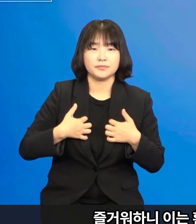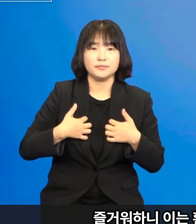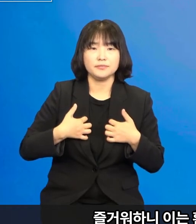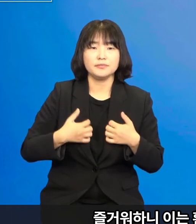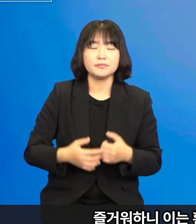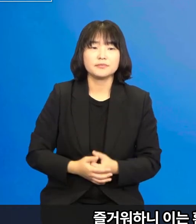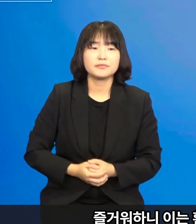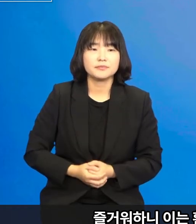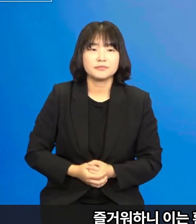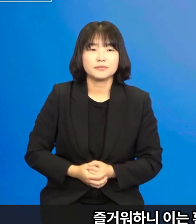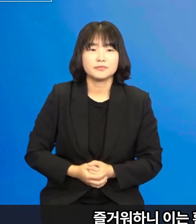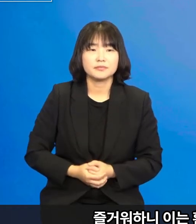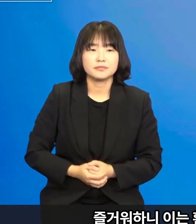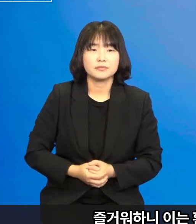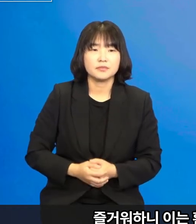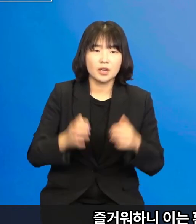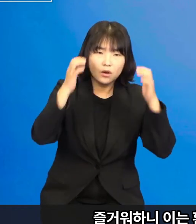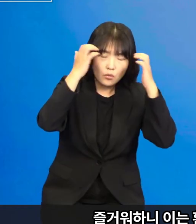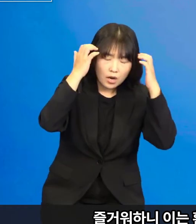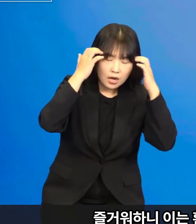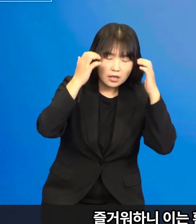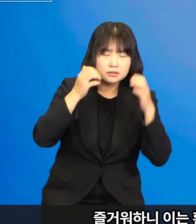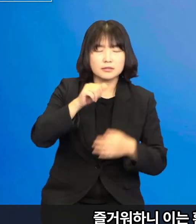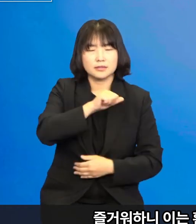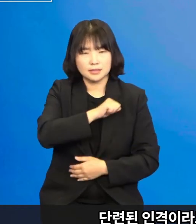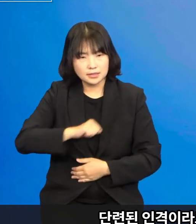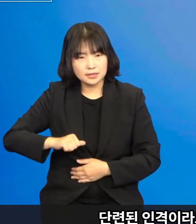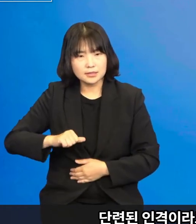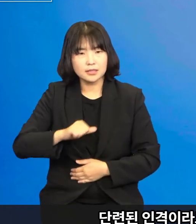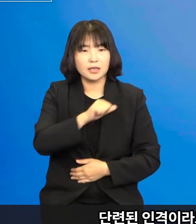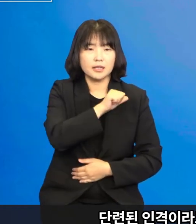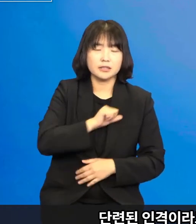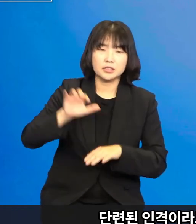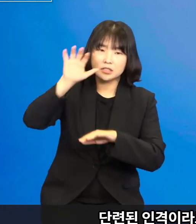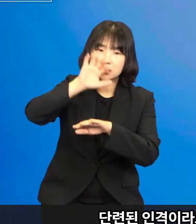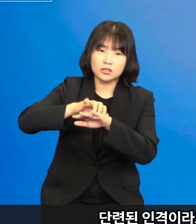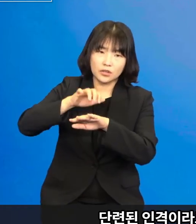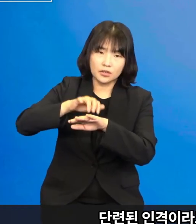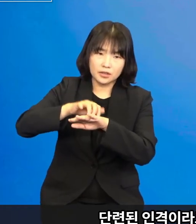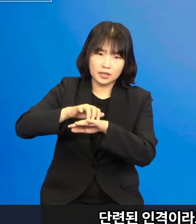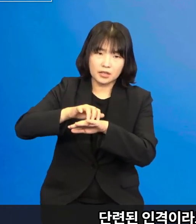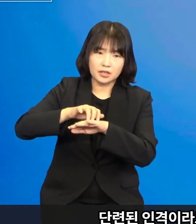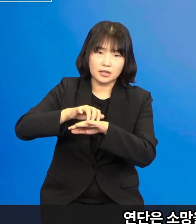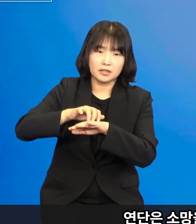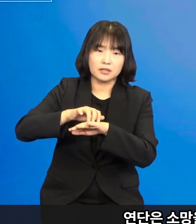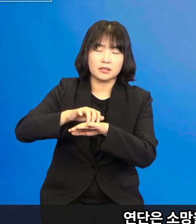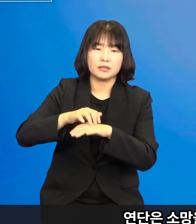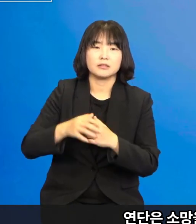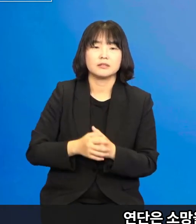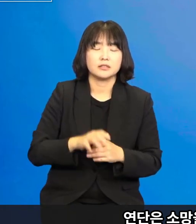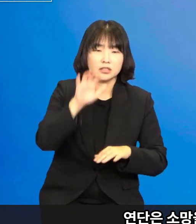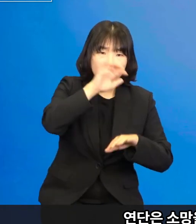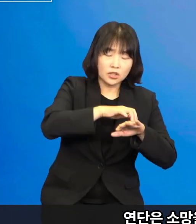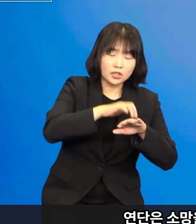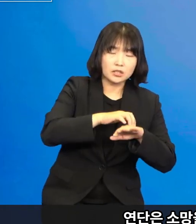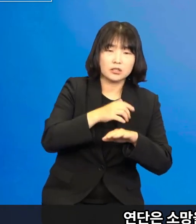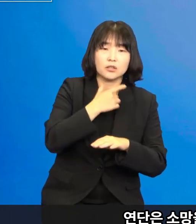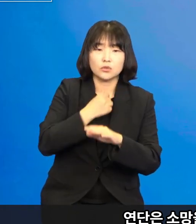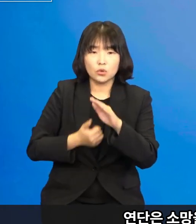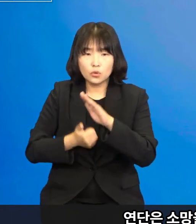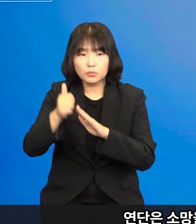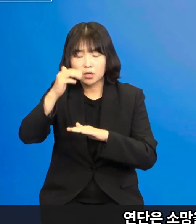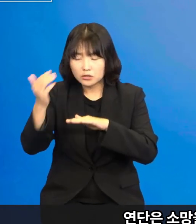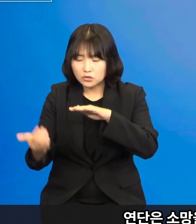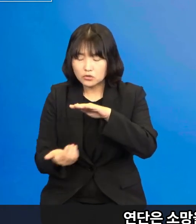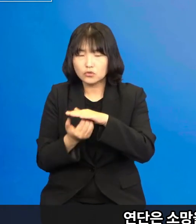즐거워하니. 이는 환난은 인내를, 인내는 연단, 단련된 인격이라고 세번역은 번역했습니다. 연단은 소망을 이루는